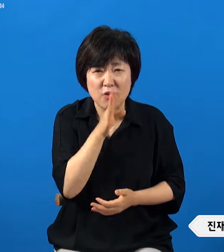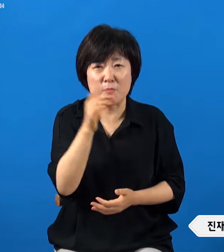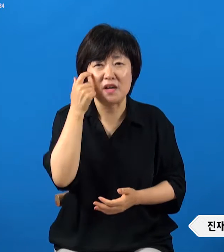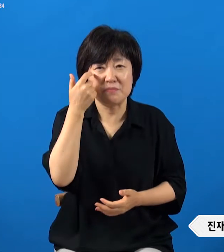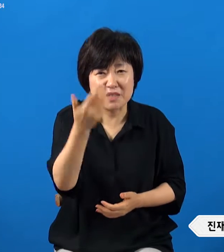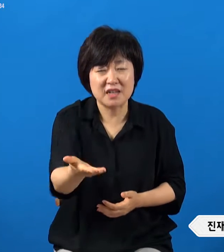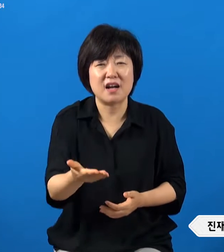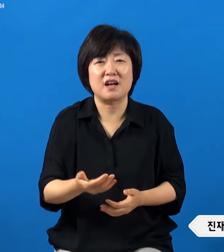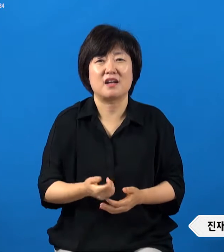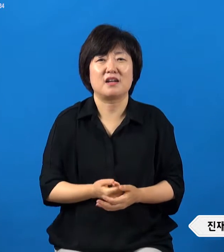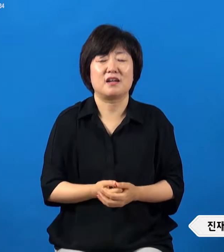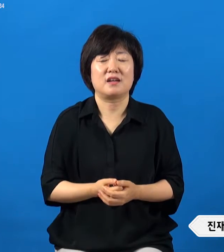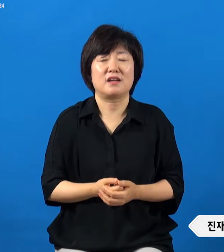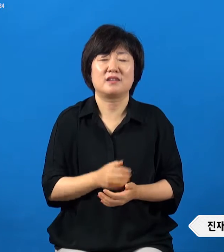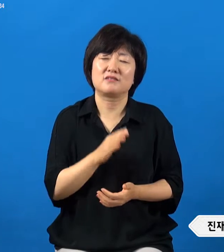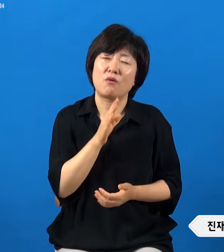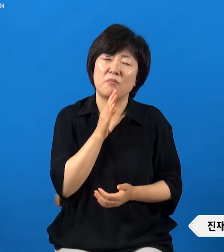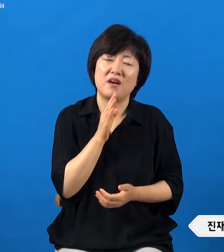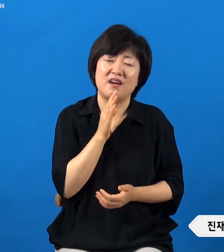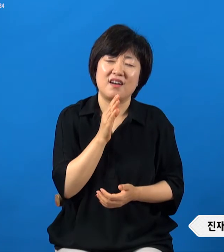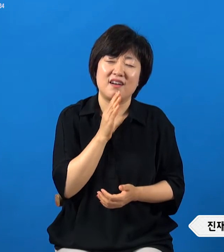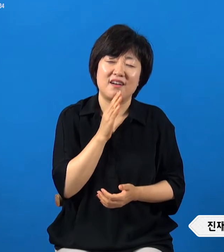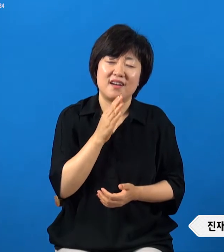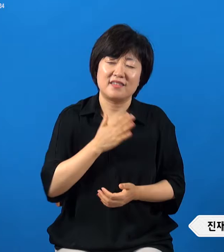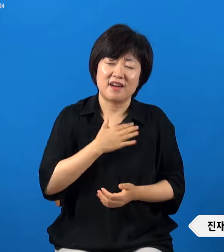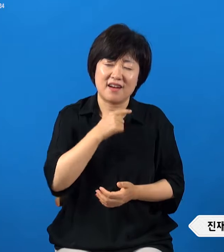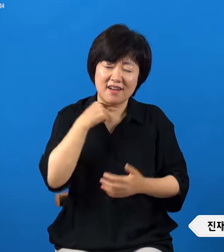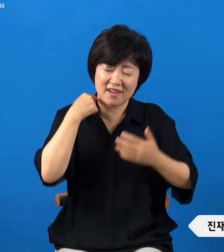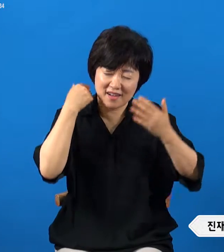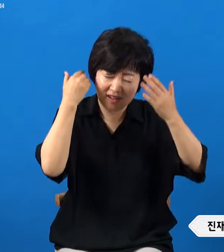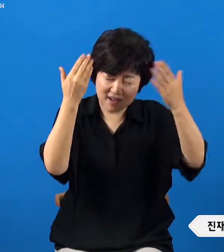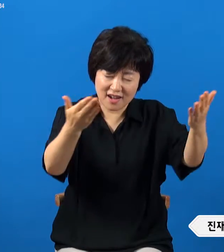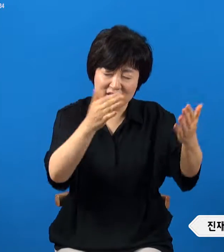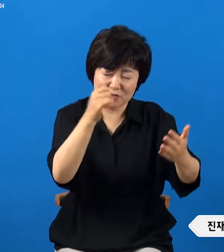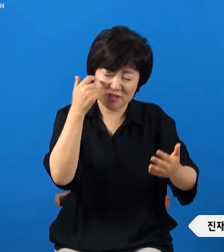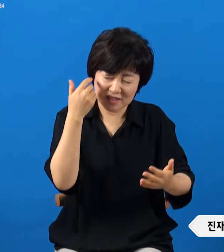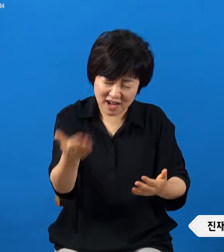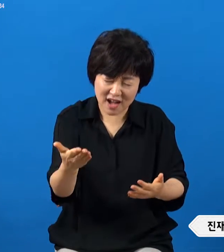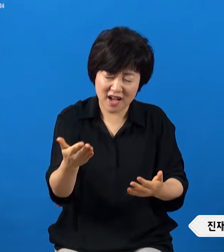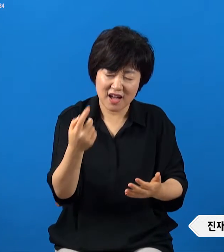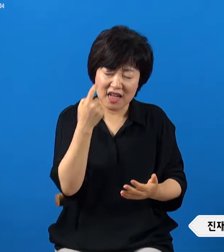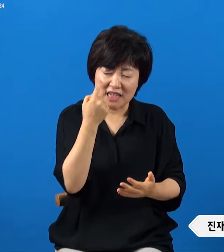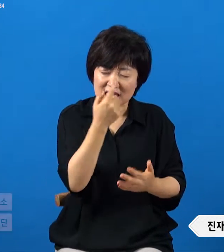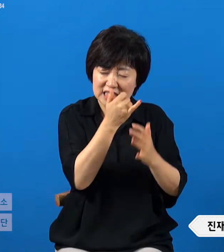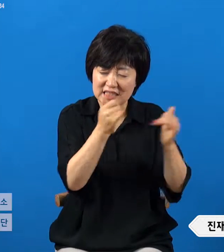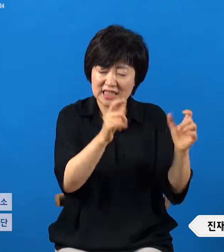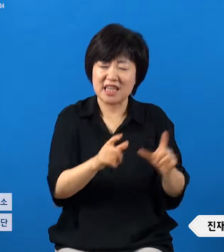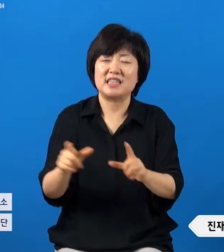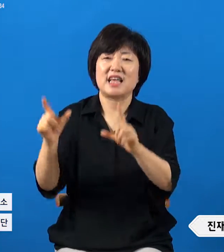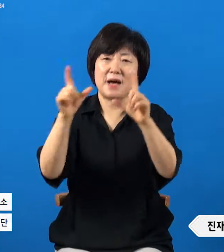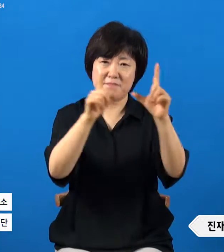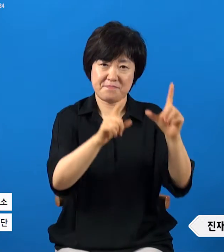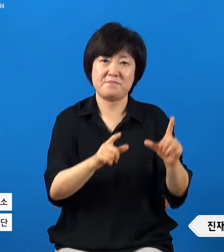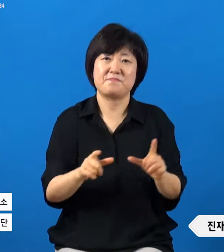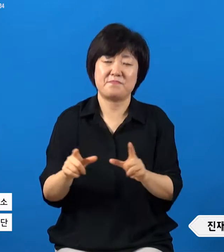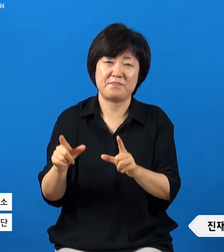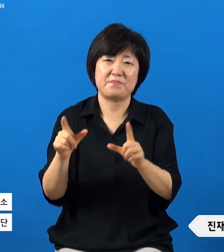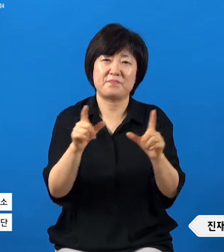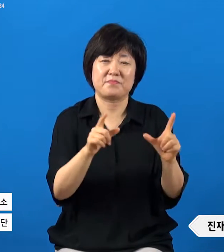복음의 기쁨, 하나님의 기적을 사는 증인의 삶, 우리가